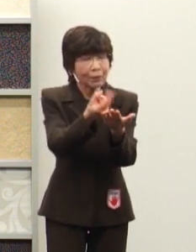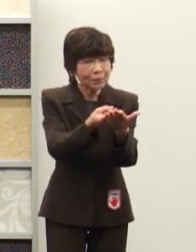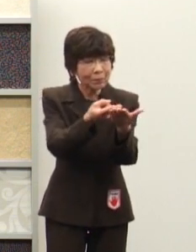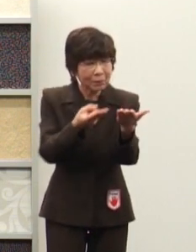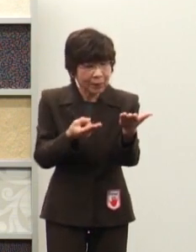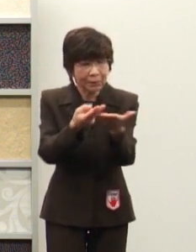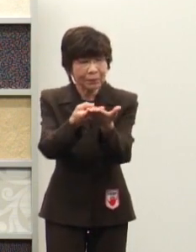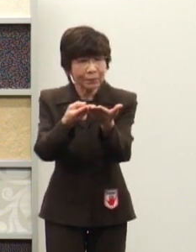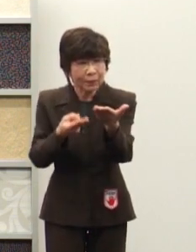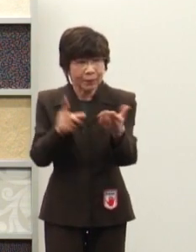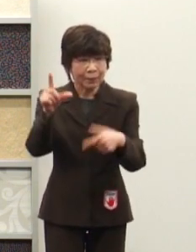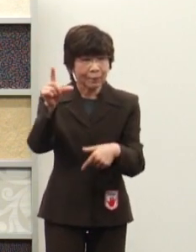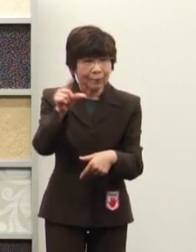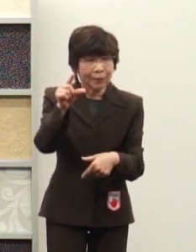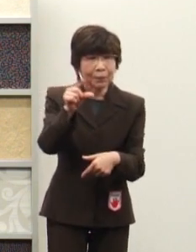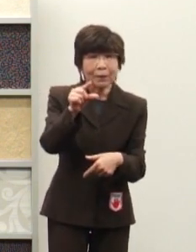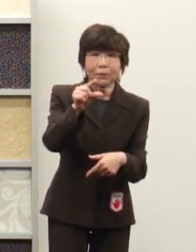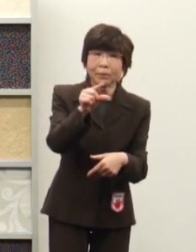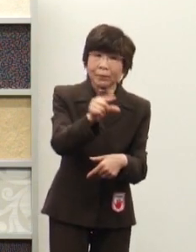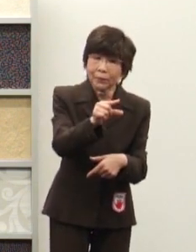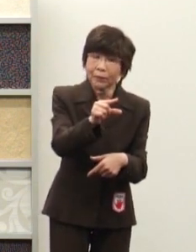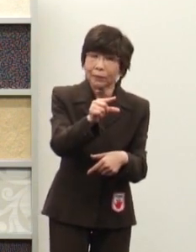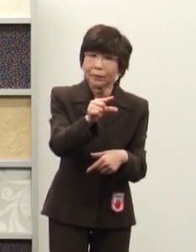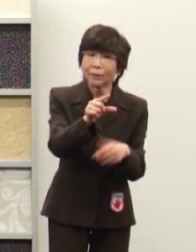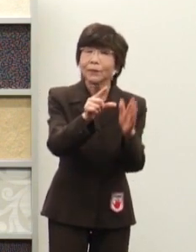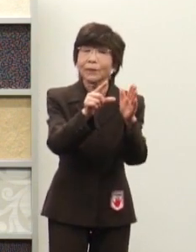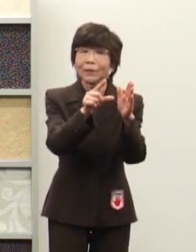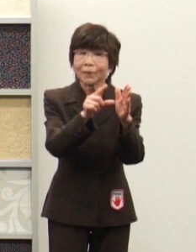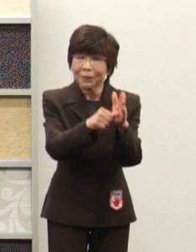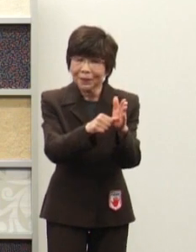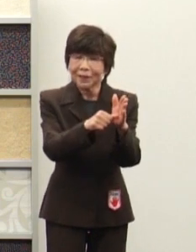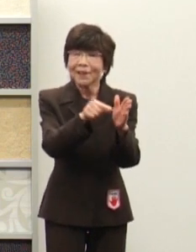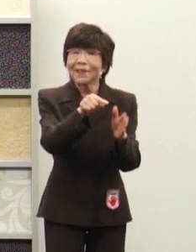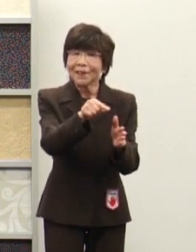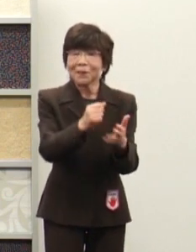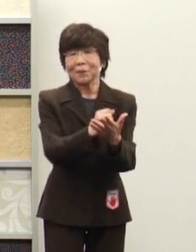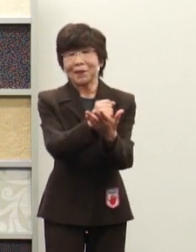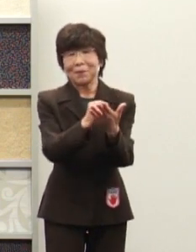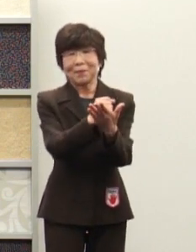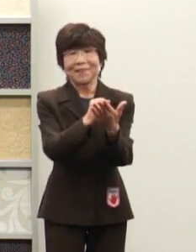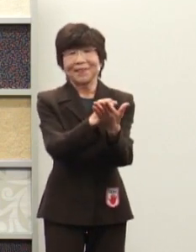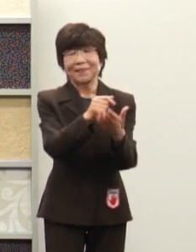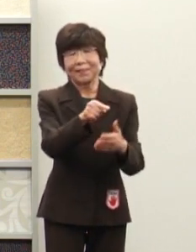荷が軽減できるようになればですね、ここは